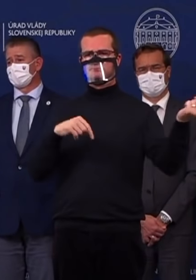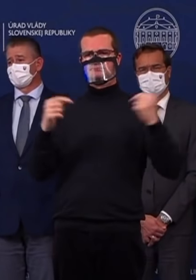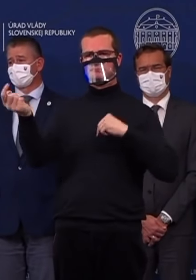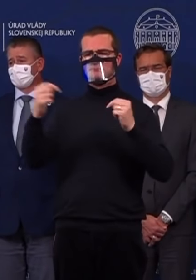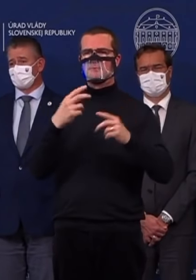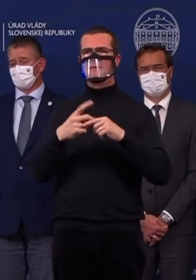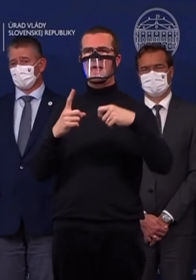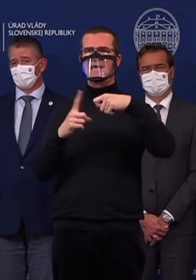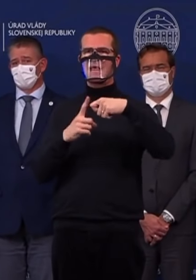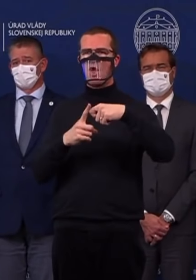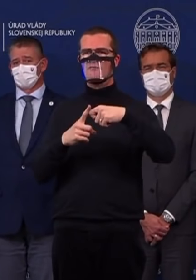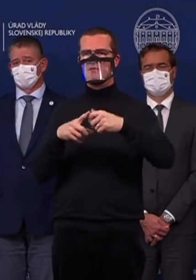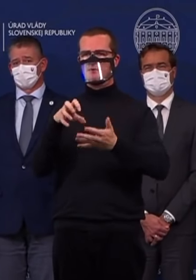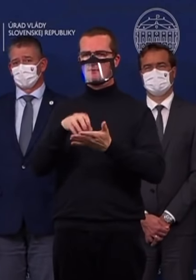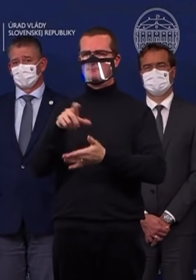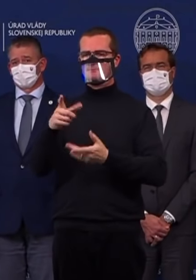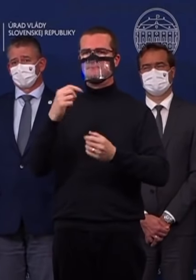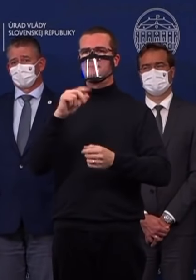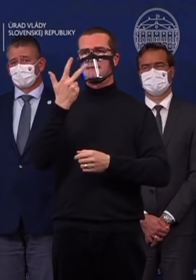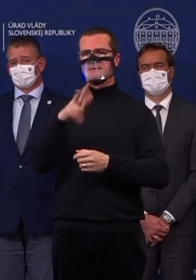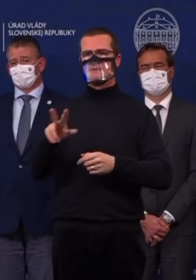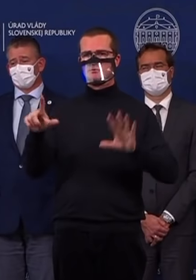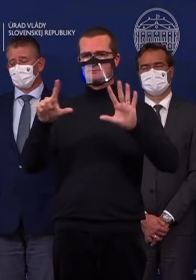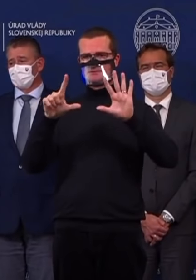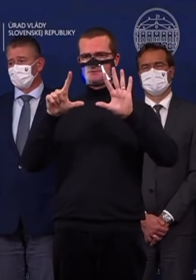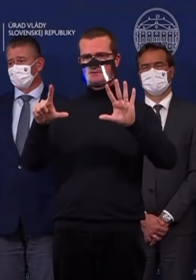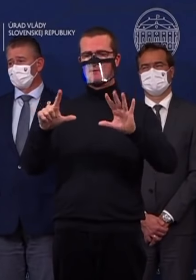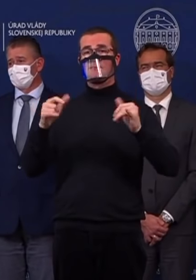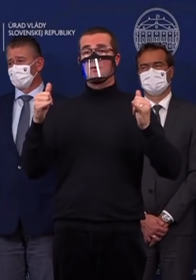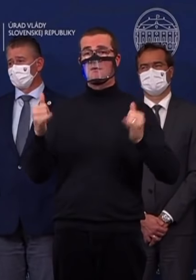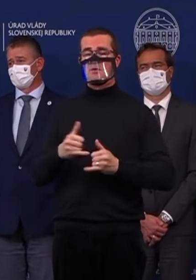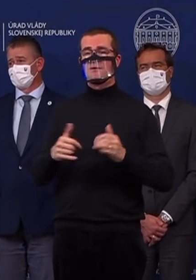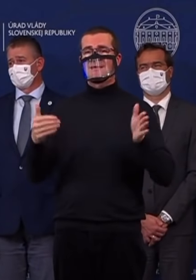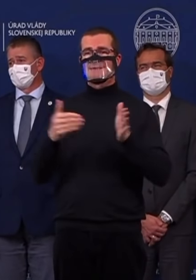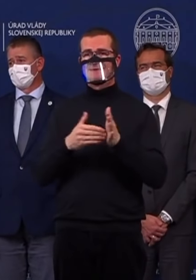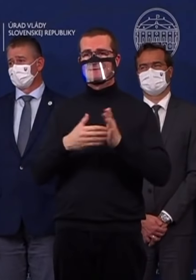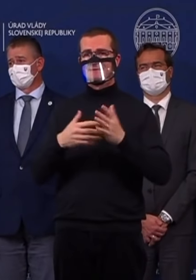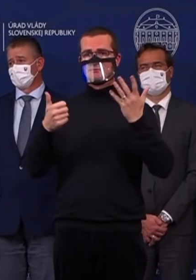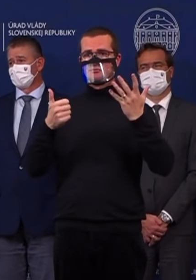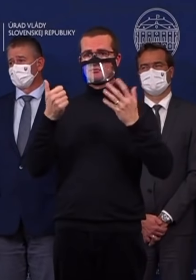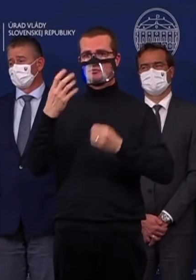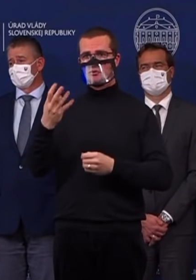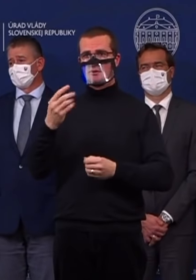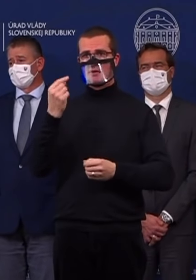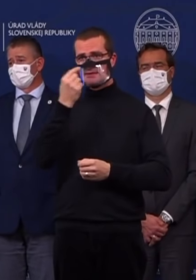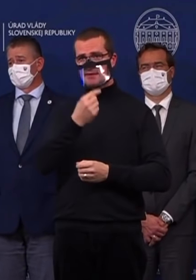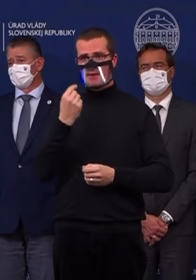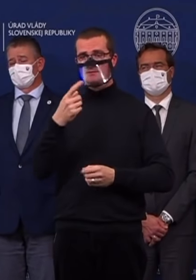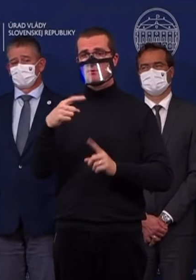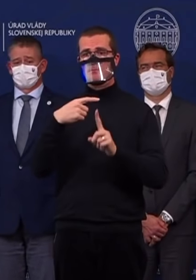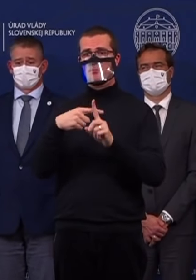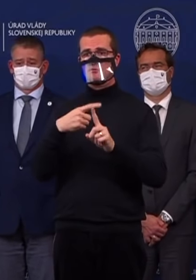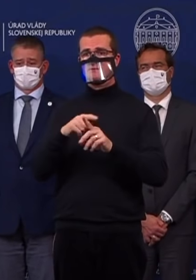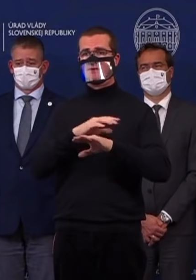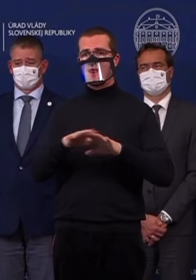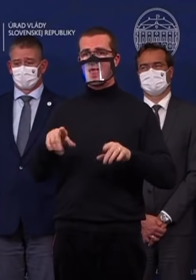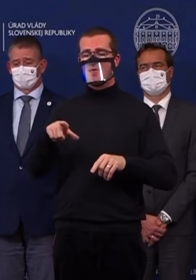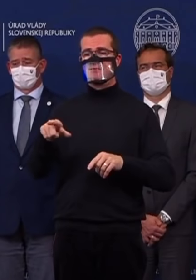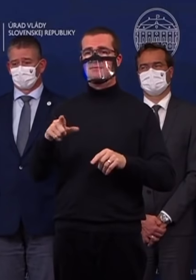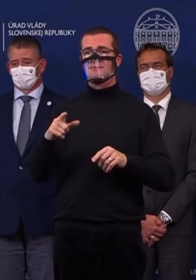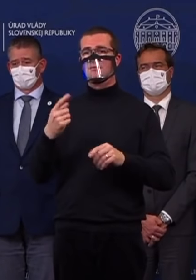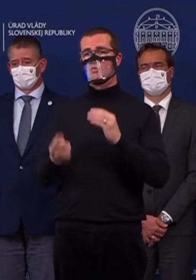Kráľovaný, predpokladaný počet testovaných 377, v skutočnosti 1064 testov, pričom pozitívni boli iba cez